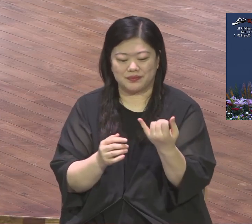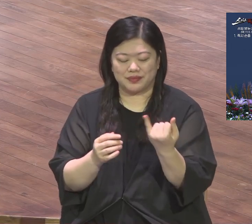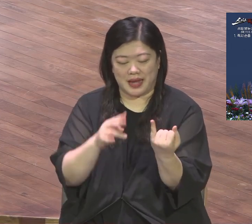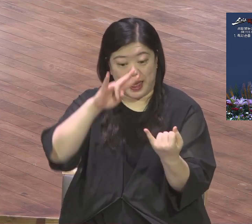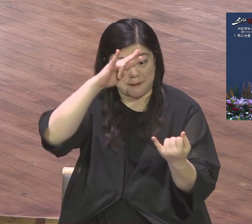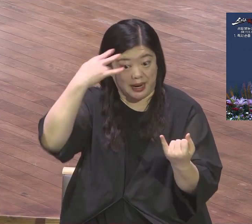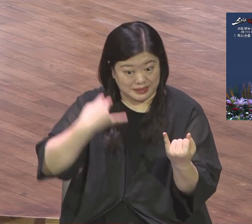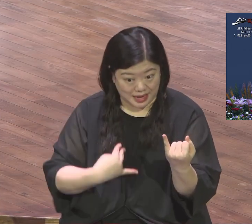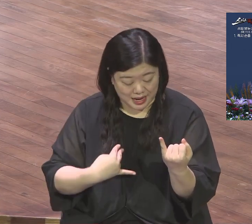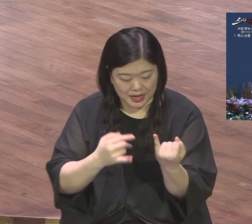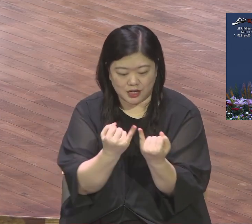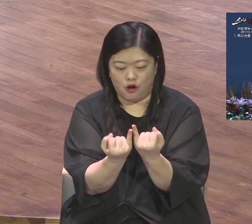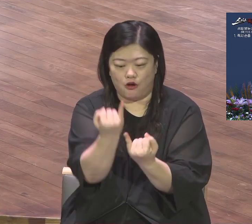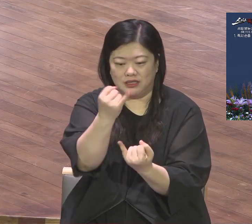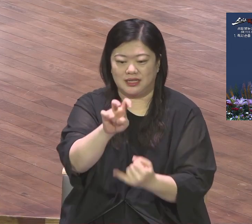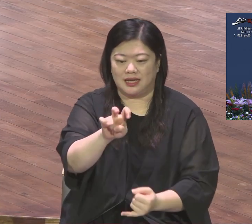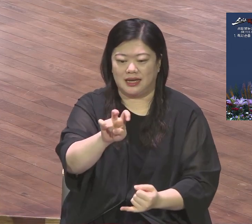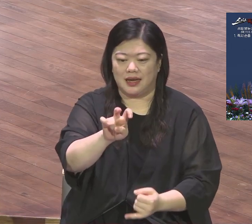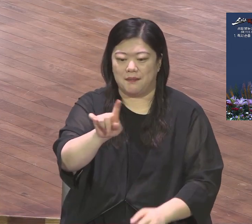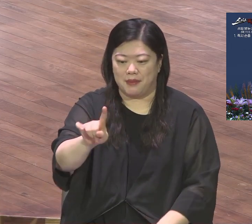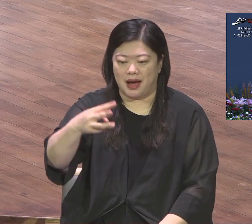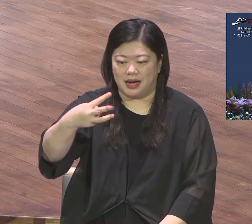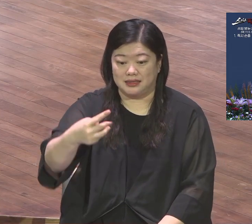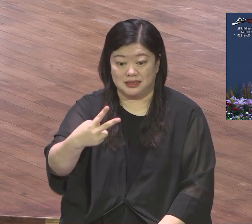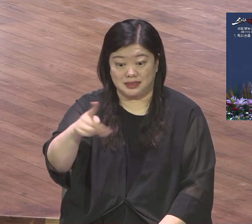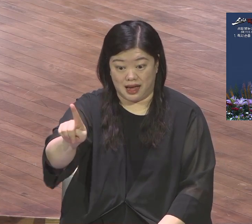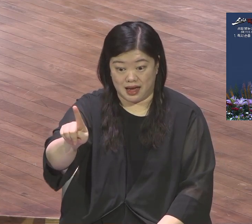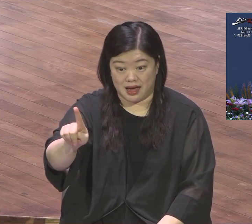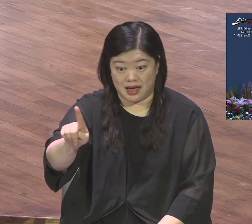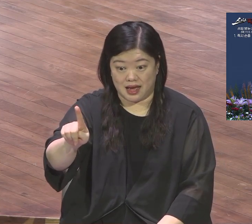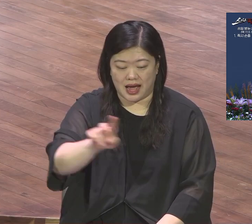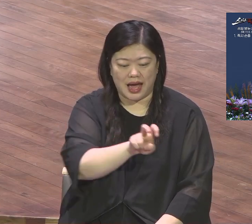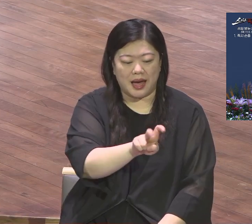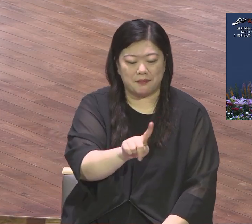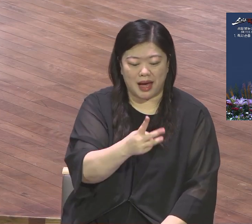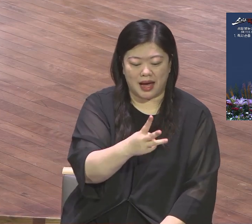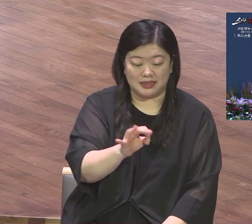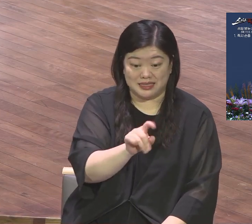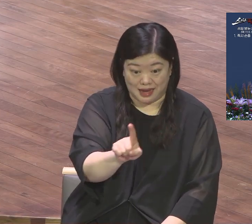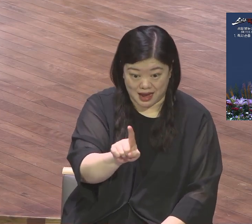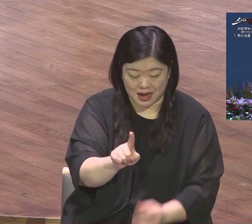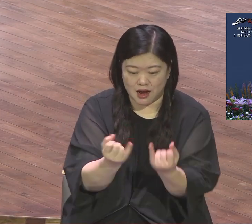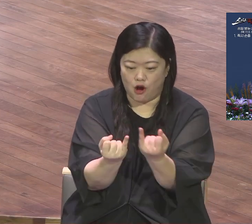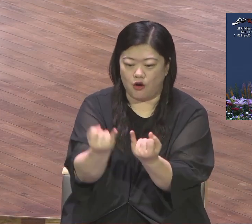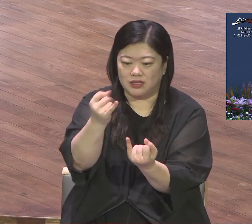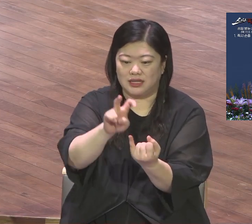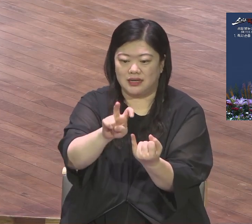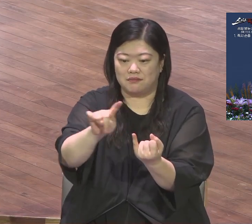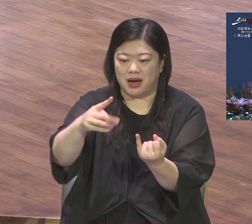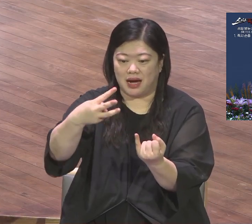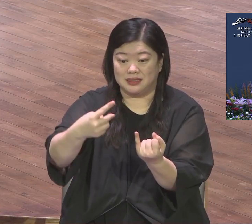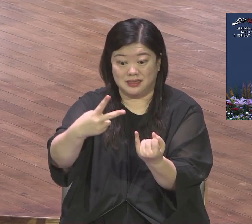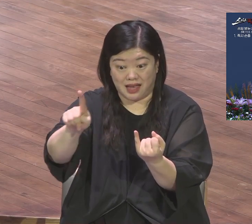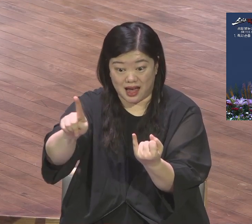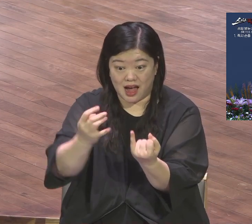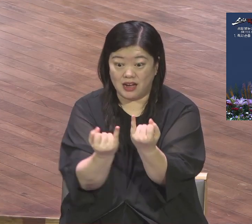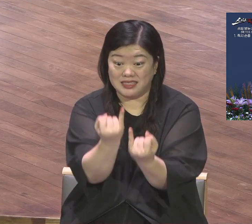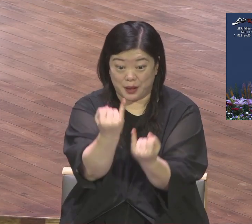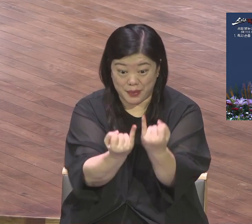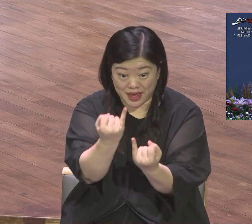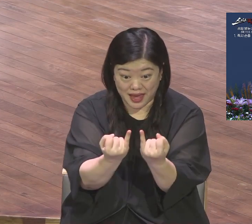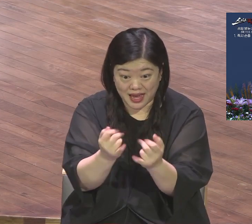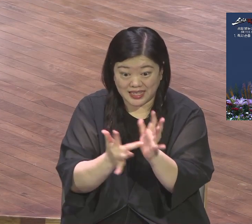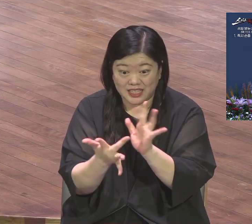살던 지역이에요. 여기서 죽었던 나사로 죽은 지 사흘 됐어요. 무덤에 들어간 지 사흘